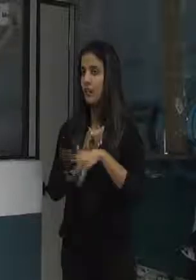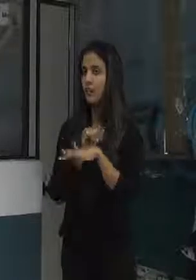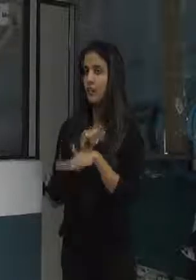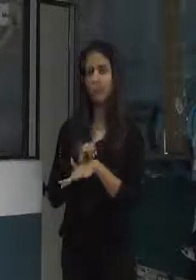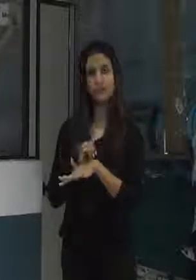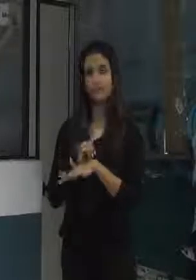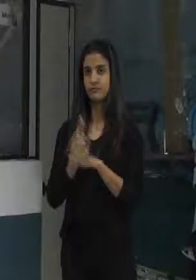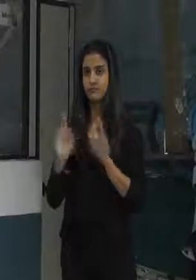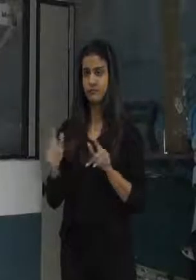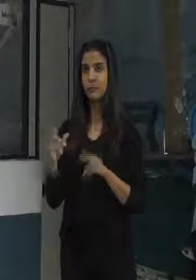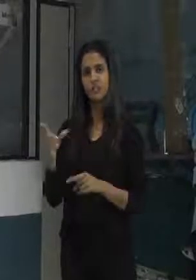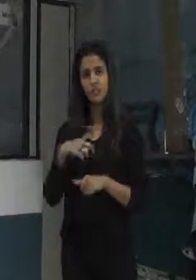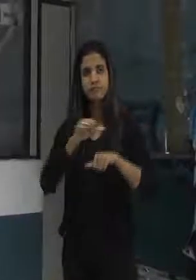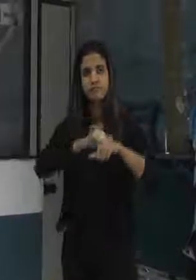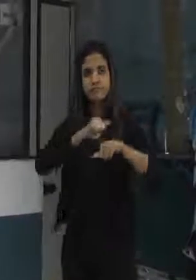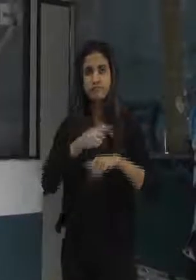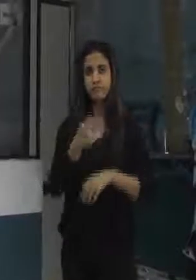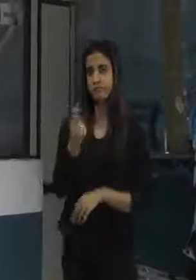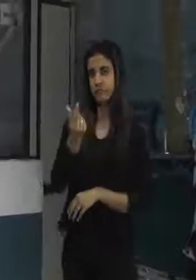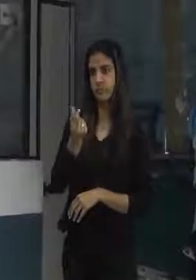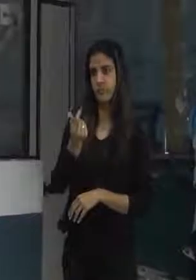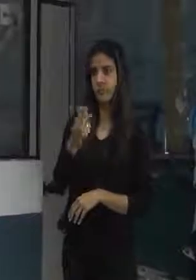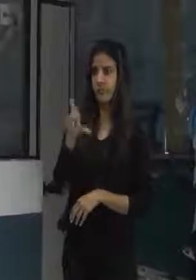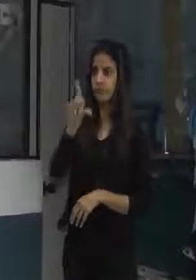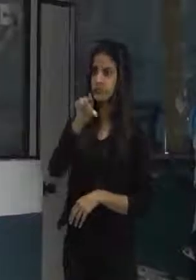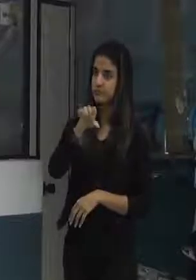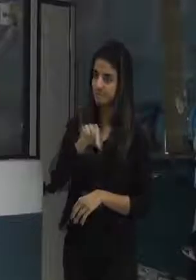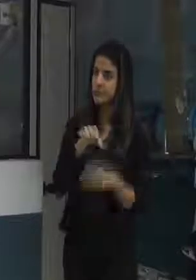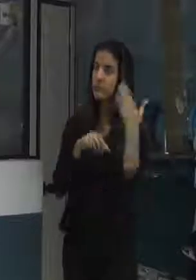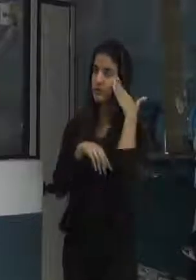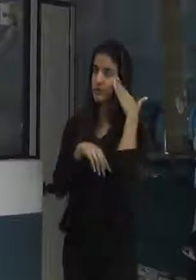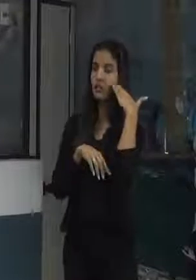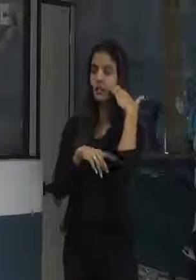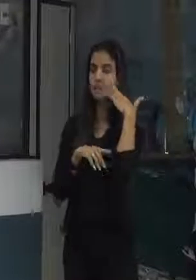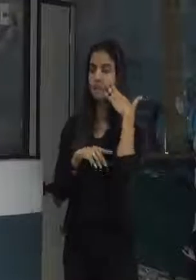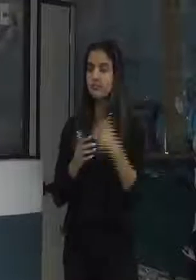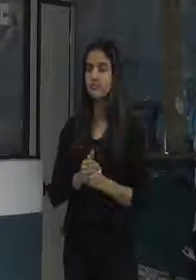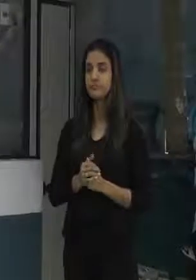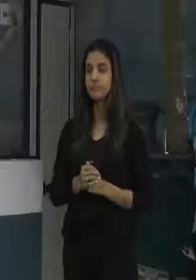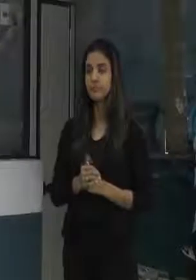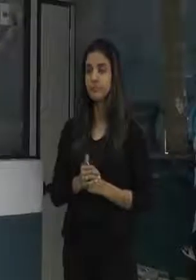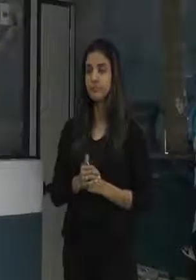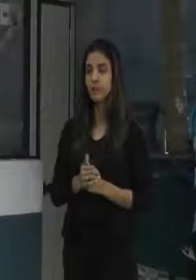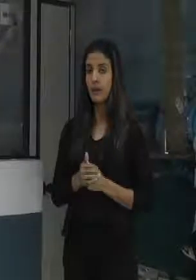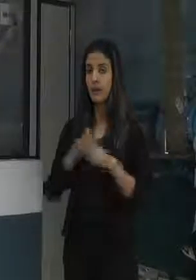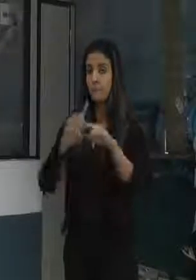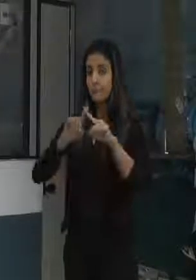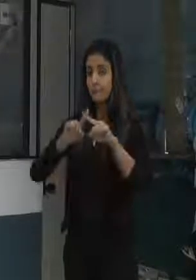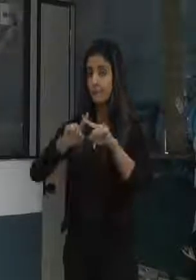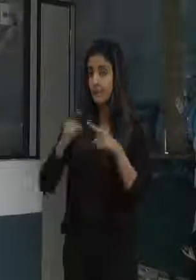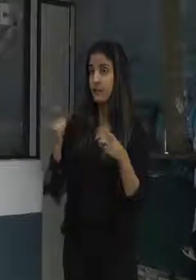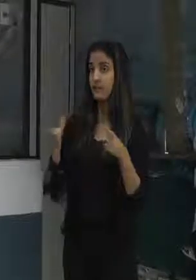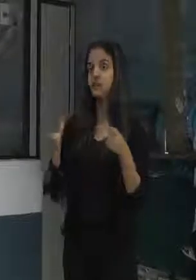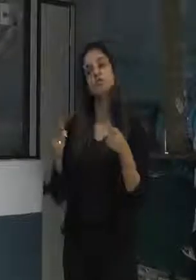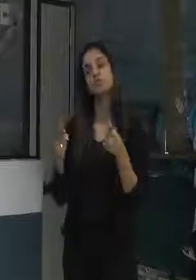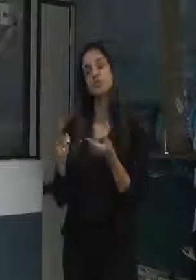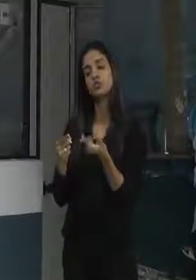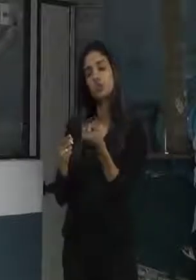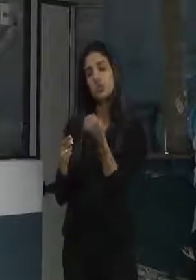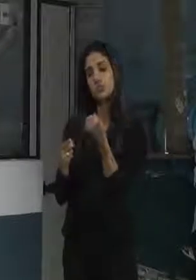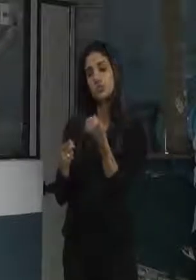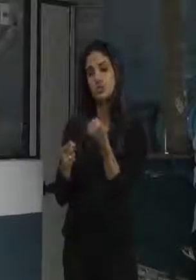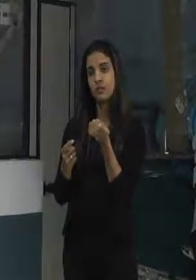recurso? Sim, eu sei que diminuíram os recursos para todos os municípios, mas para além de recurso, a gente